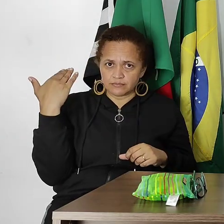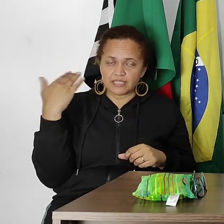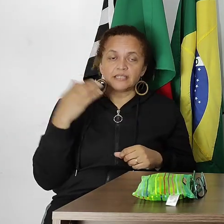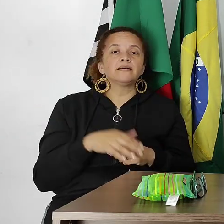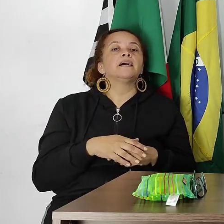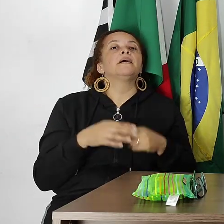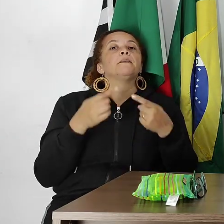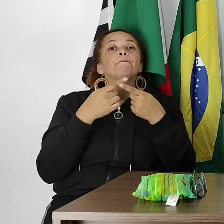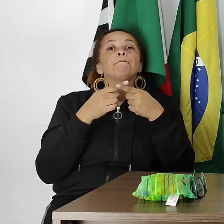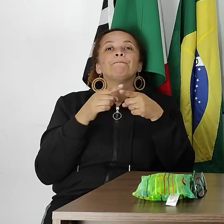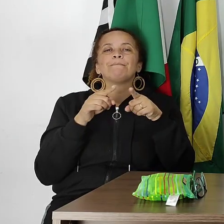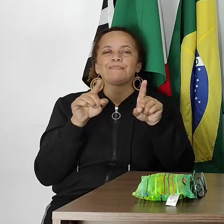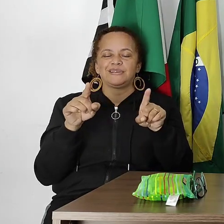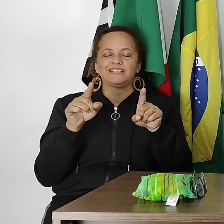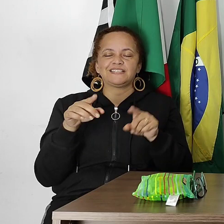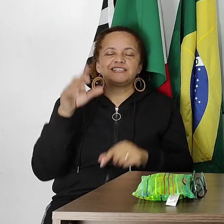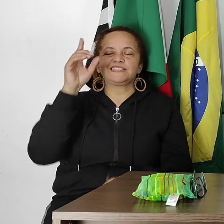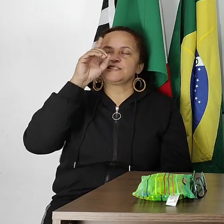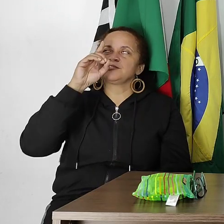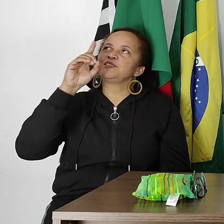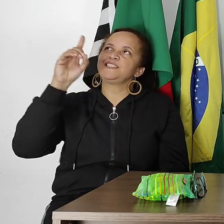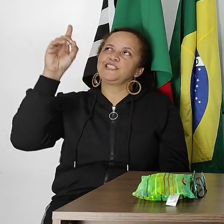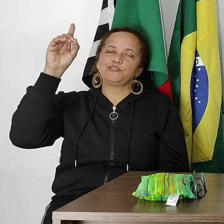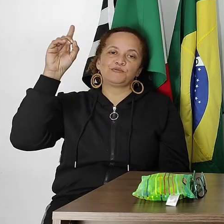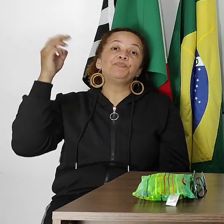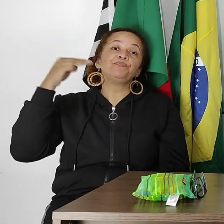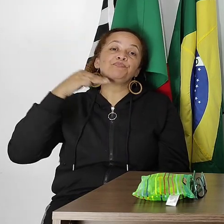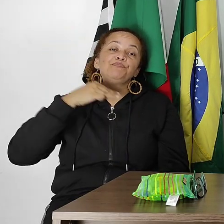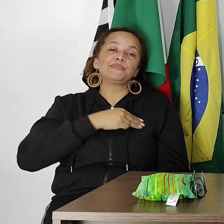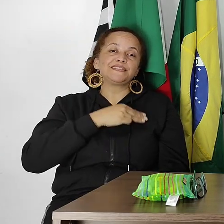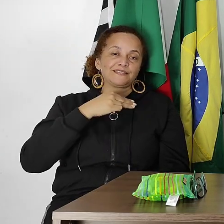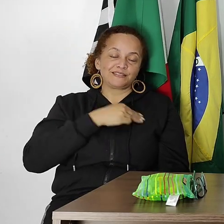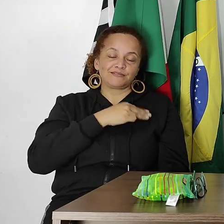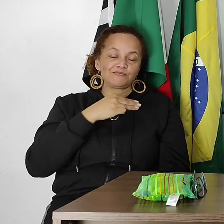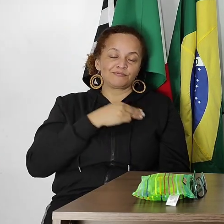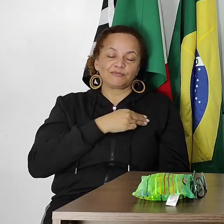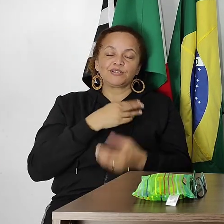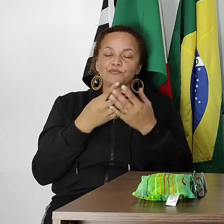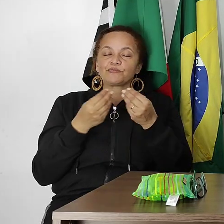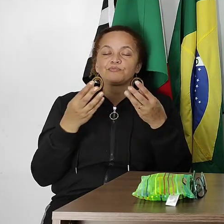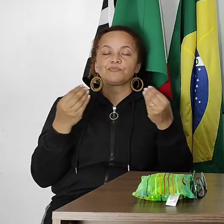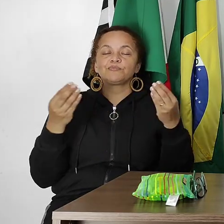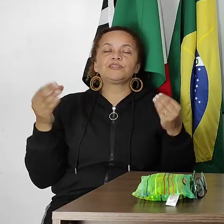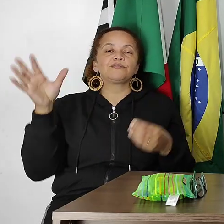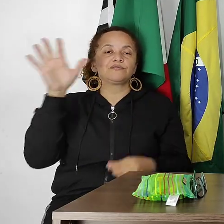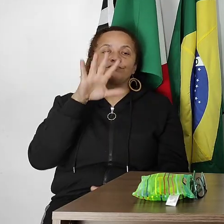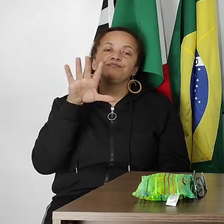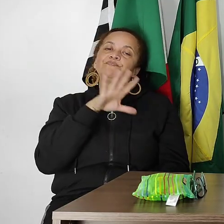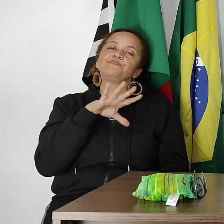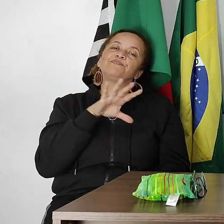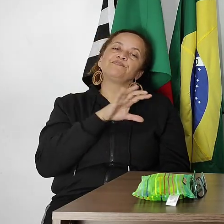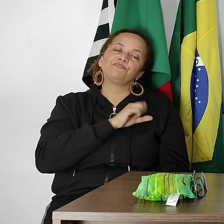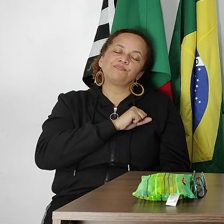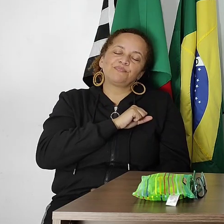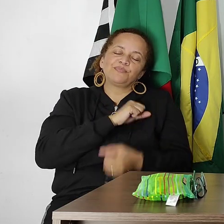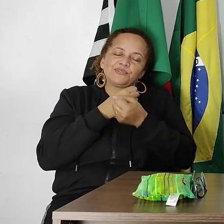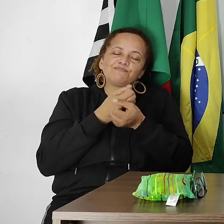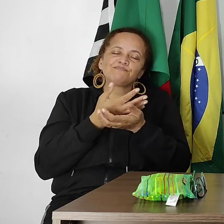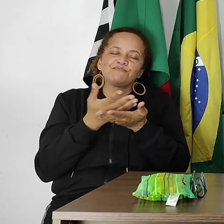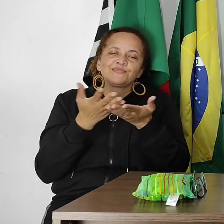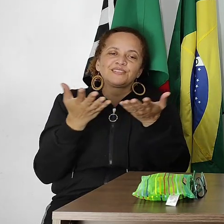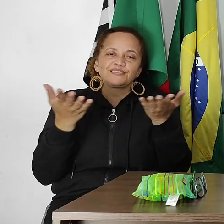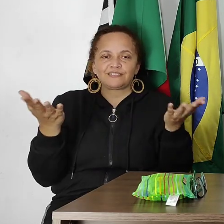que é riquíssimo em misericórdia, pelo seu muito amor com quem nos amou, estando nós